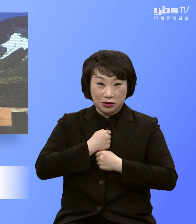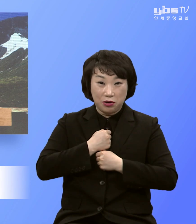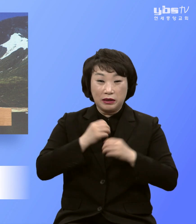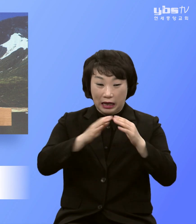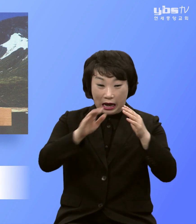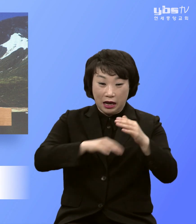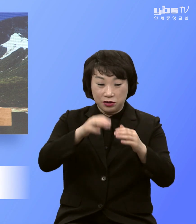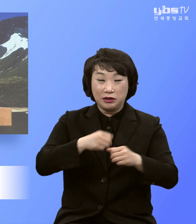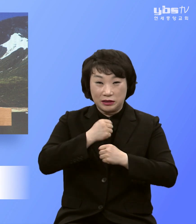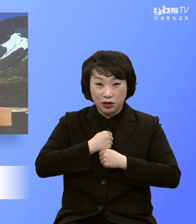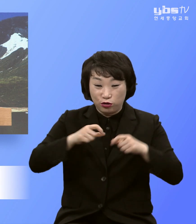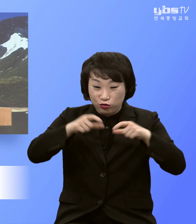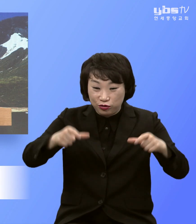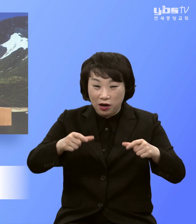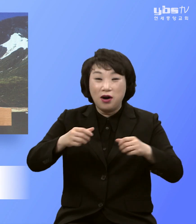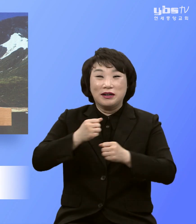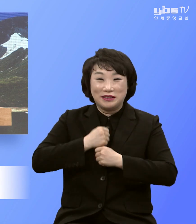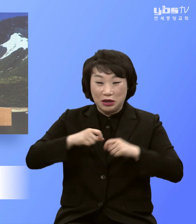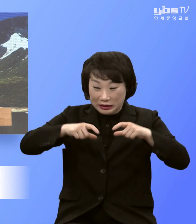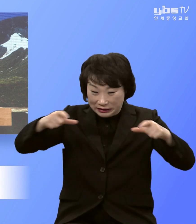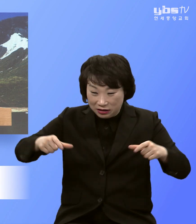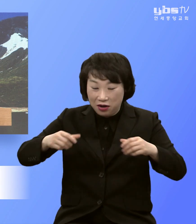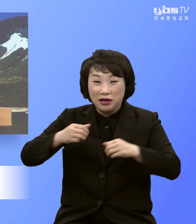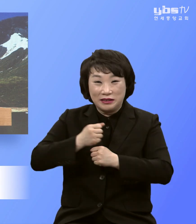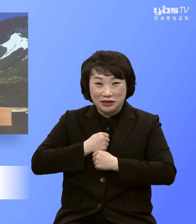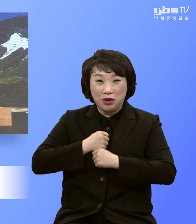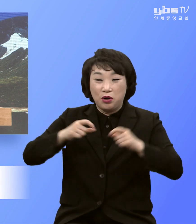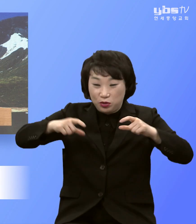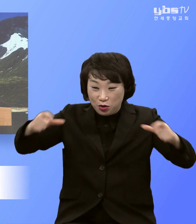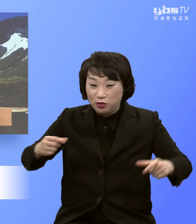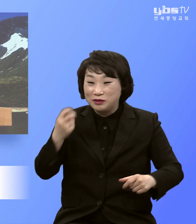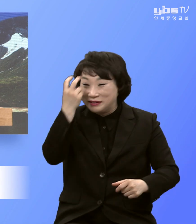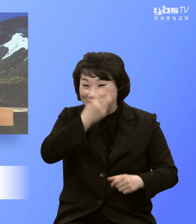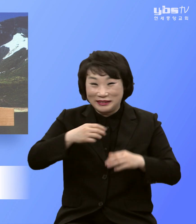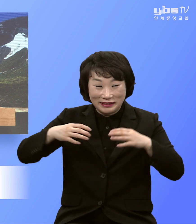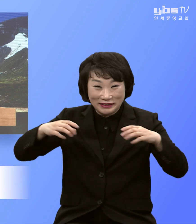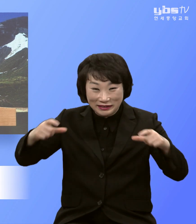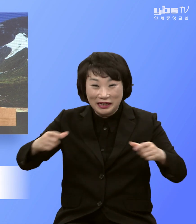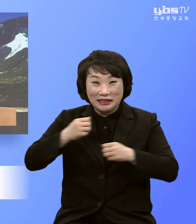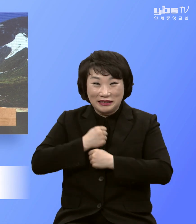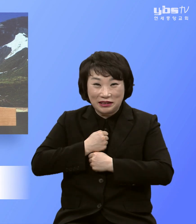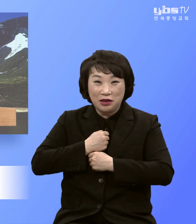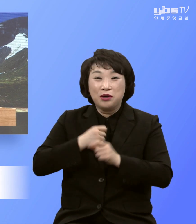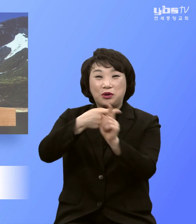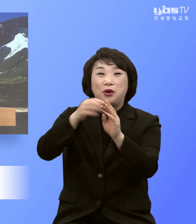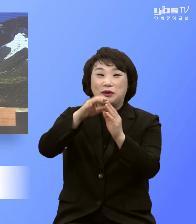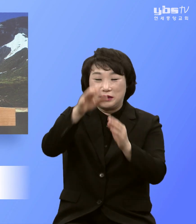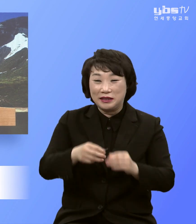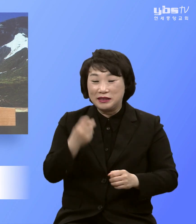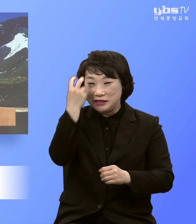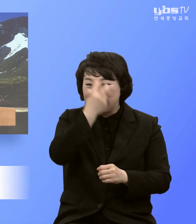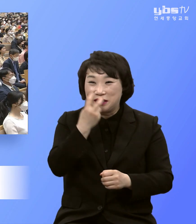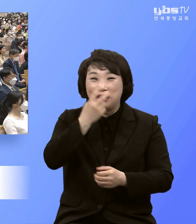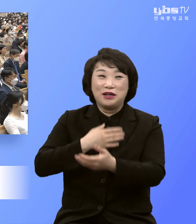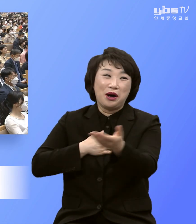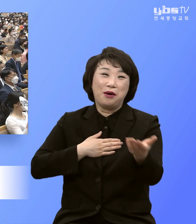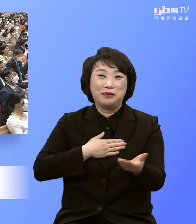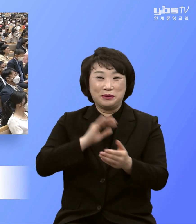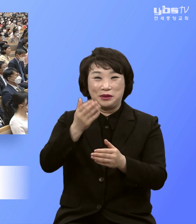지키고, 구역을 지키고, 지역을 지키고, 교구를 지키고, 교회를 지키는 여러분 되기를 주님의 이름으로